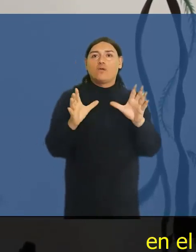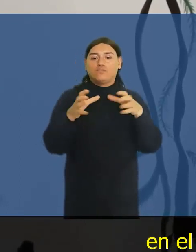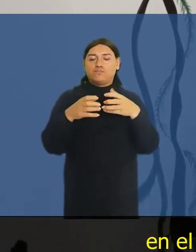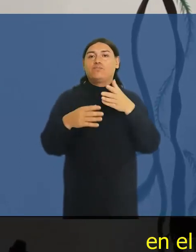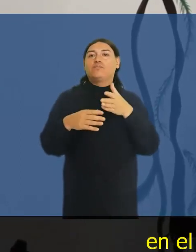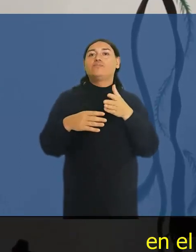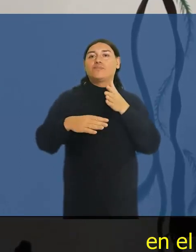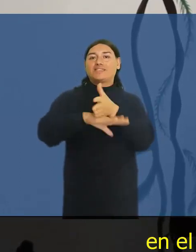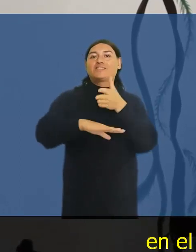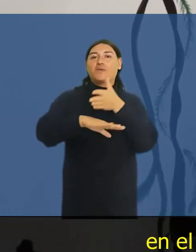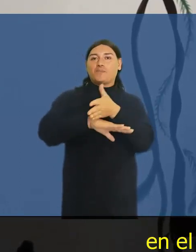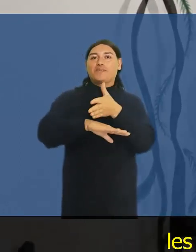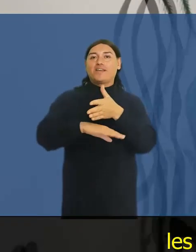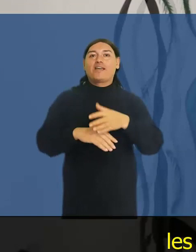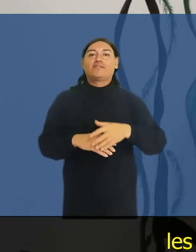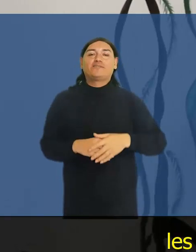Accesibilidad.